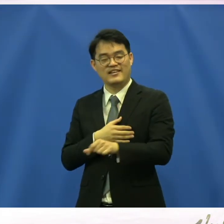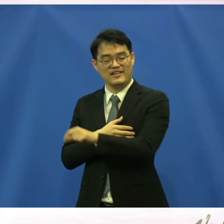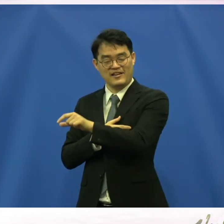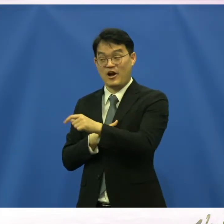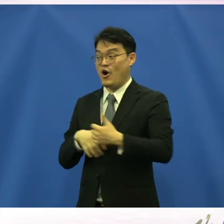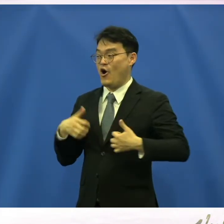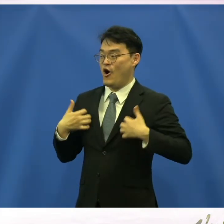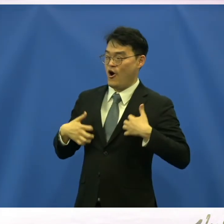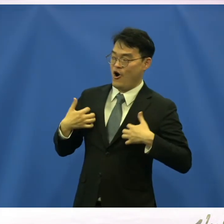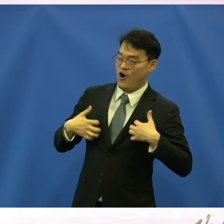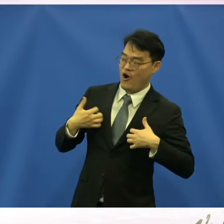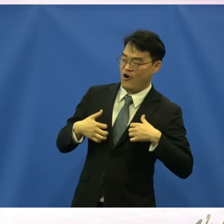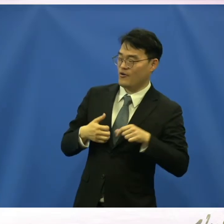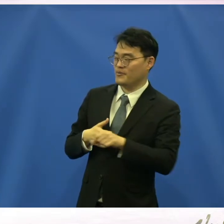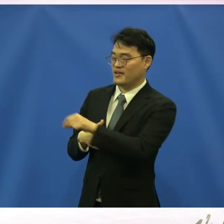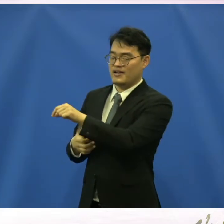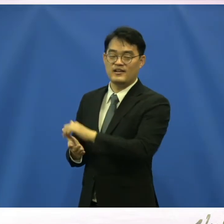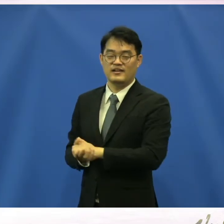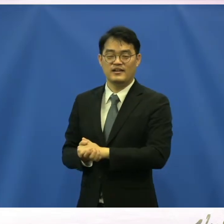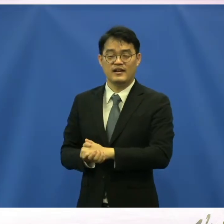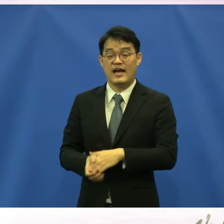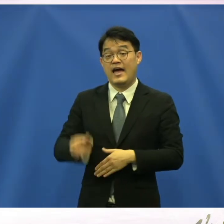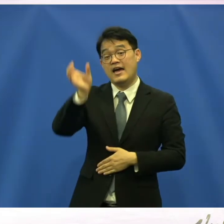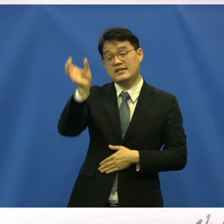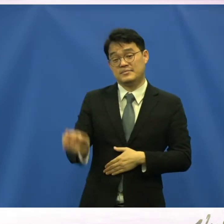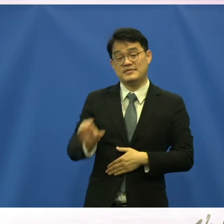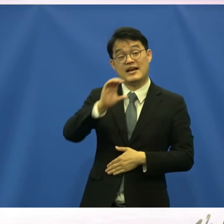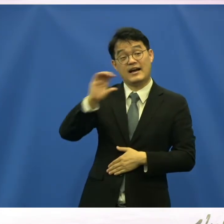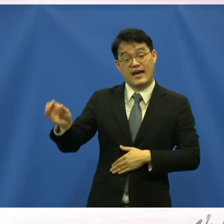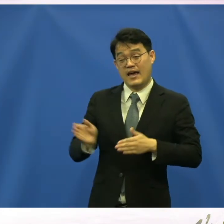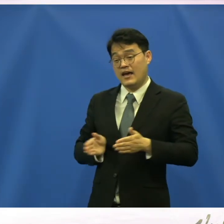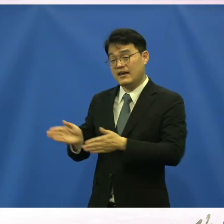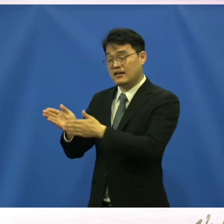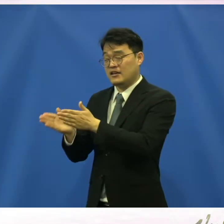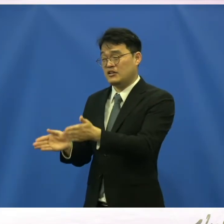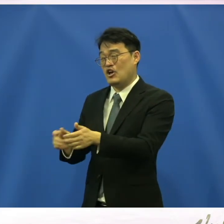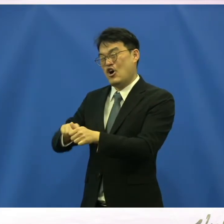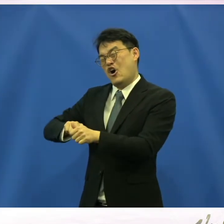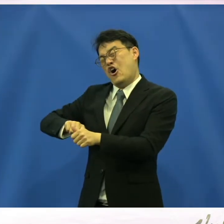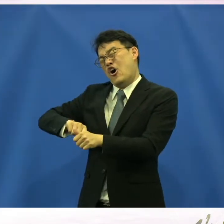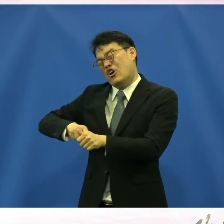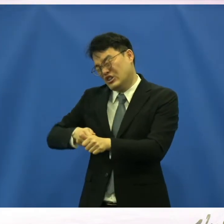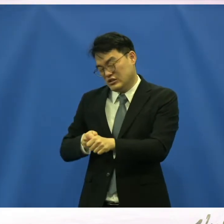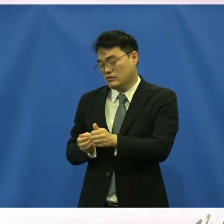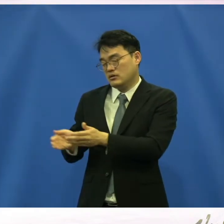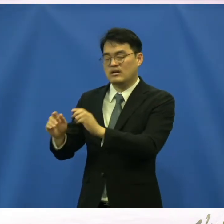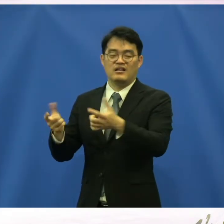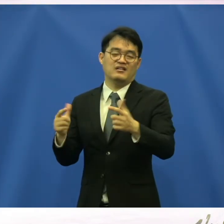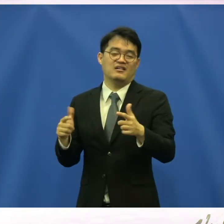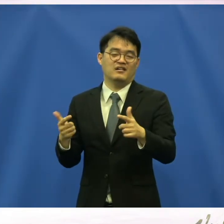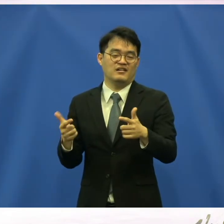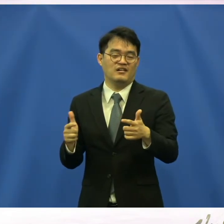십자가의 길은 걷기가 아닙니다. 마지못해 가는 길이 아닙니다. 갈수록 빠져듭니다. 행복한 길이에요.